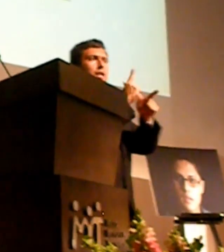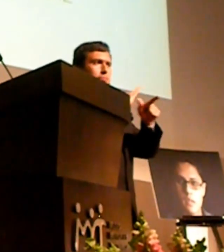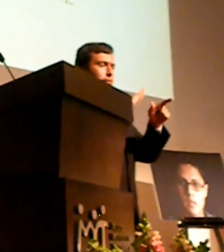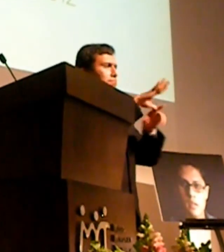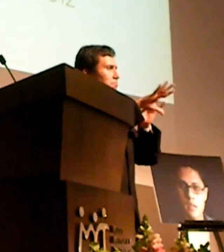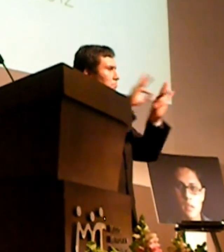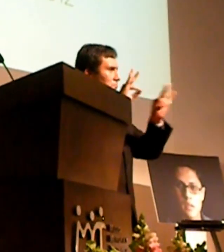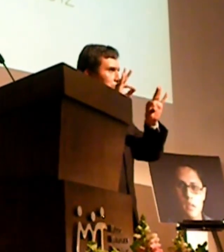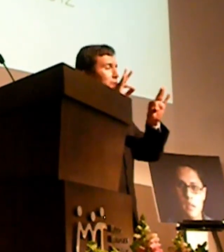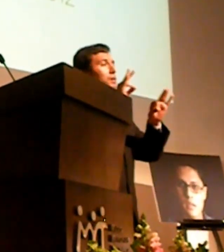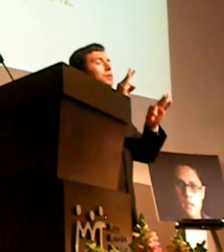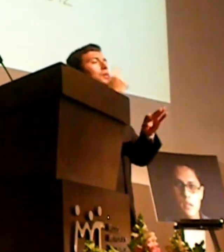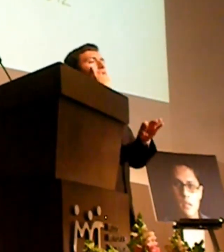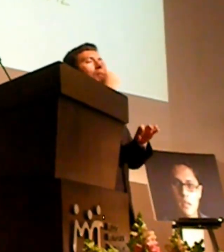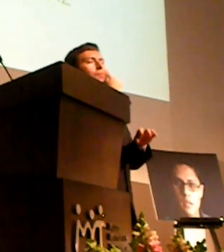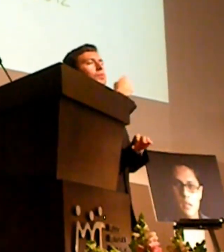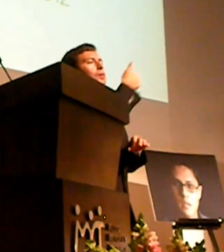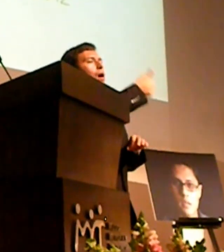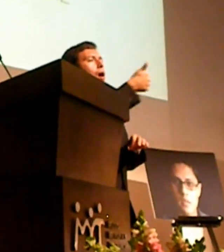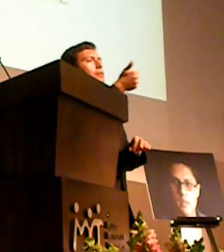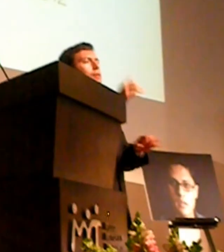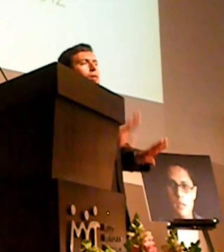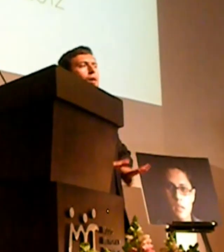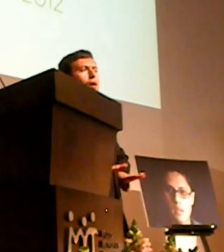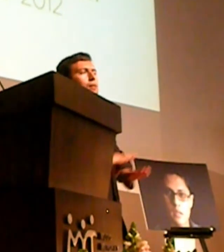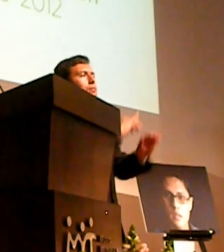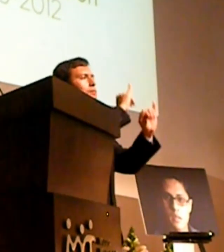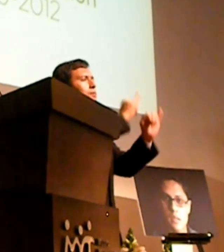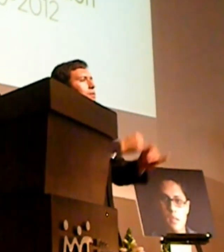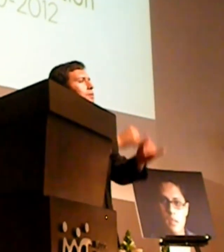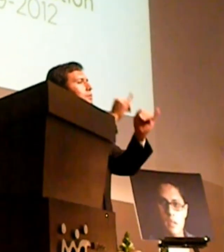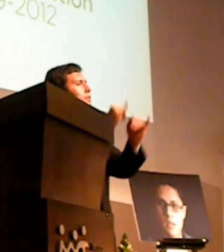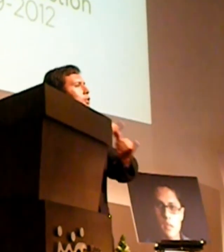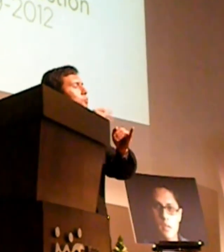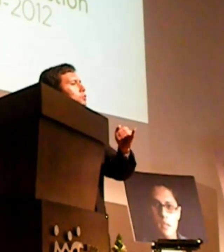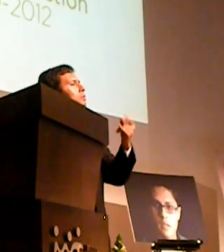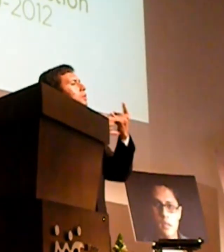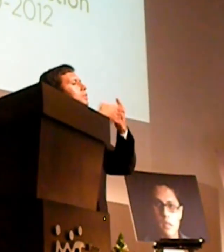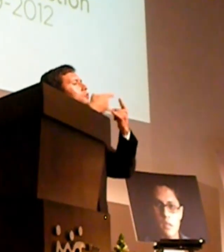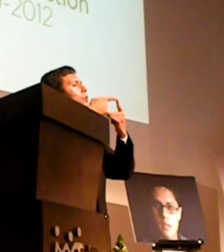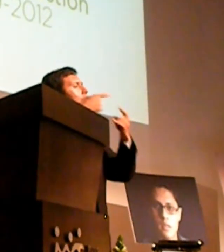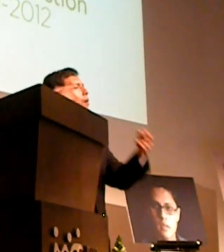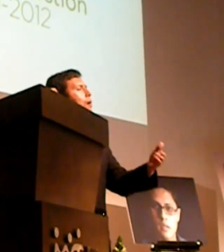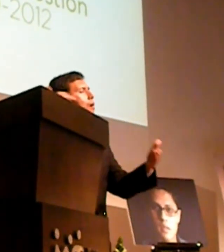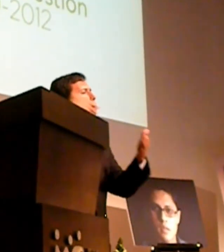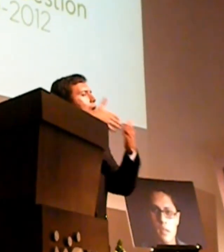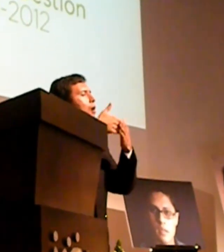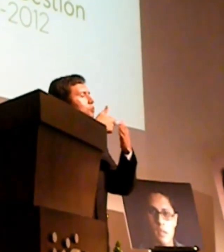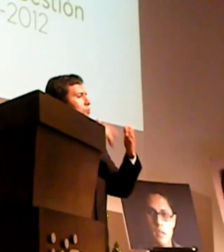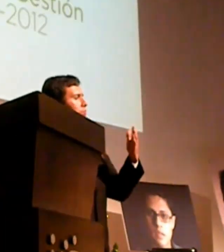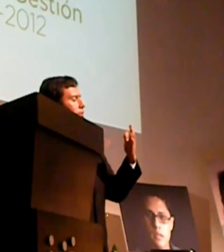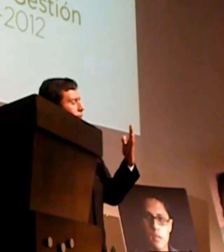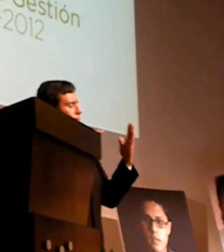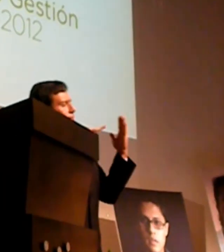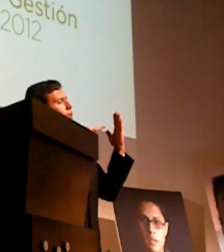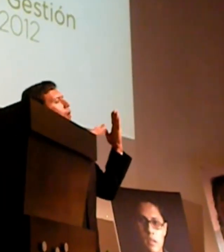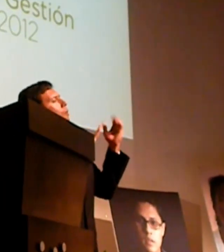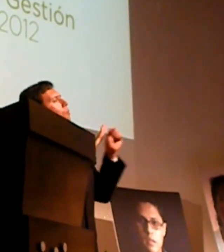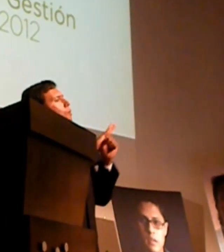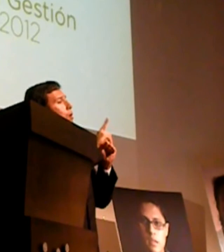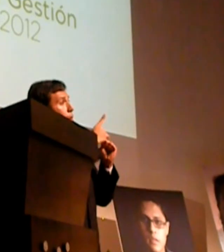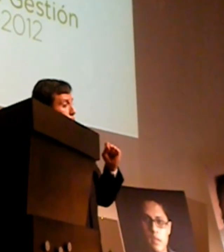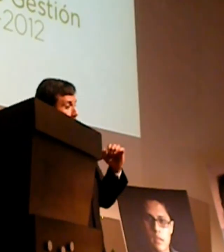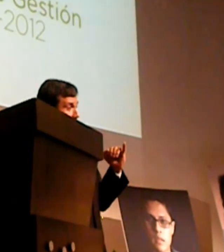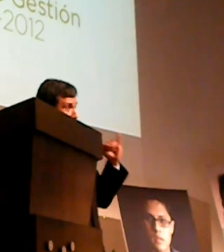de nuestras miradas y de cómo miramos desde el cristal de nuestra historia y de las instituciones de las que formamos